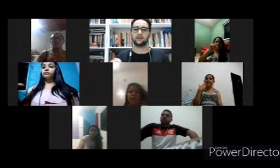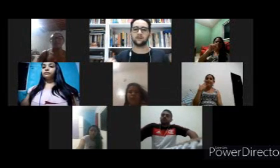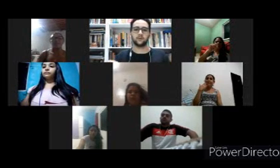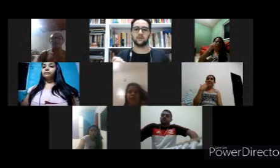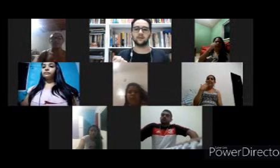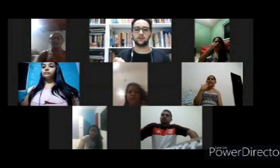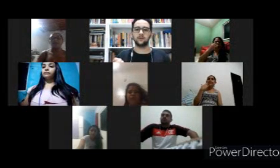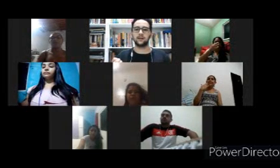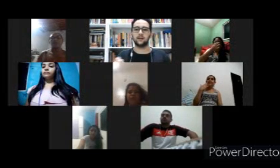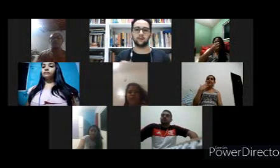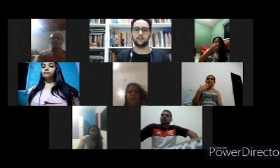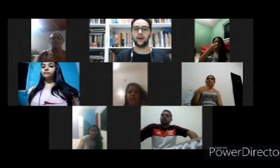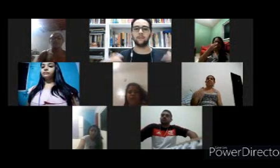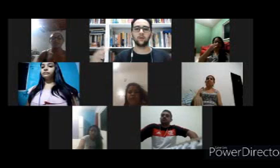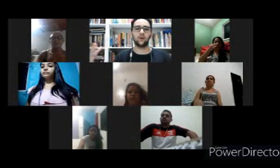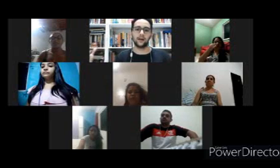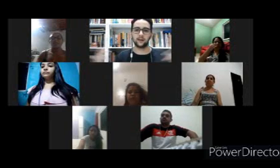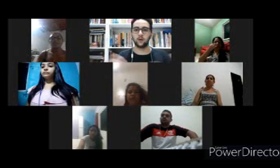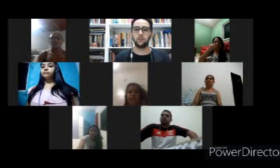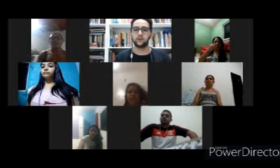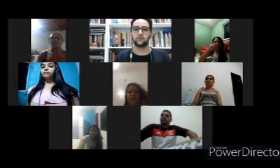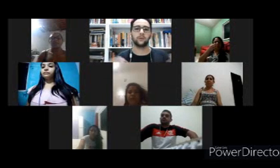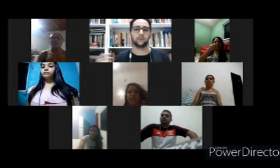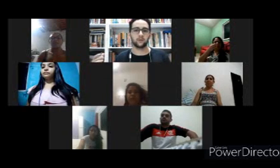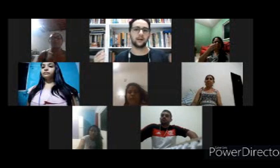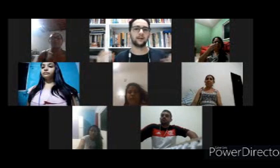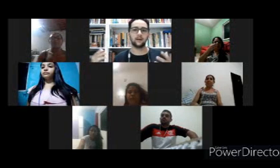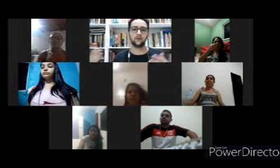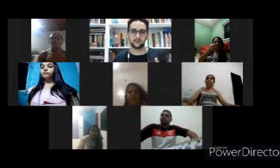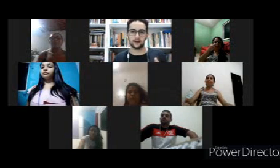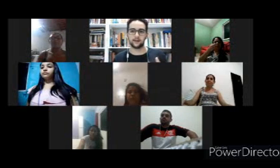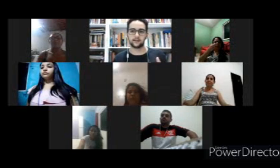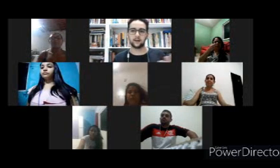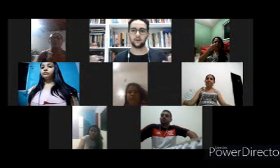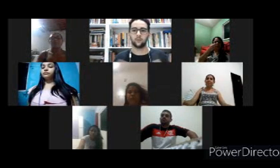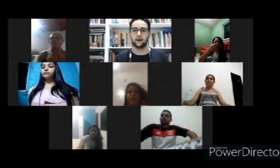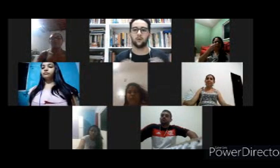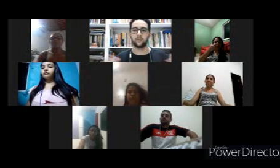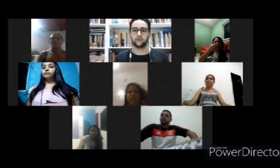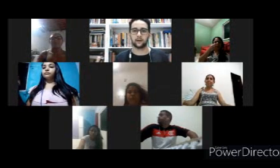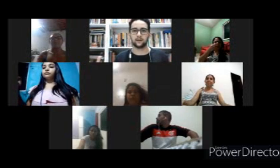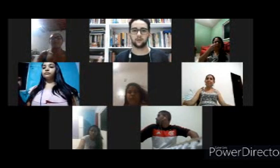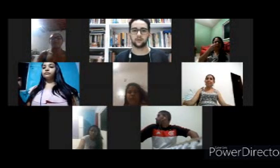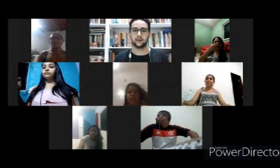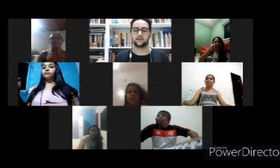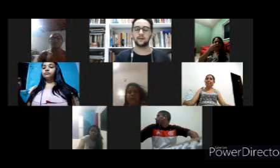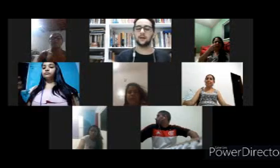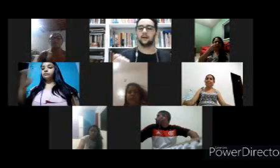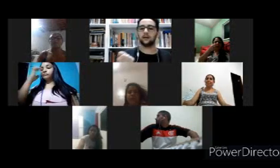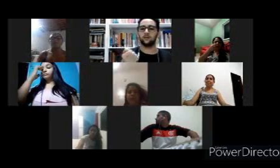exemplo, se eu fosse fazer 2 L's, por exemplo, Emanuele, que normalmente o nome Emanuele tem 2 L's. É normal o Emanuele tem 2 L's. Então,